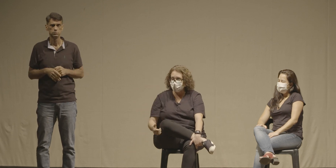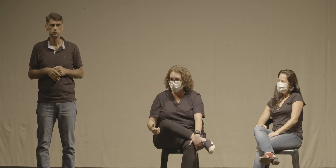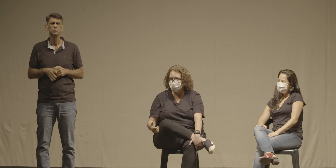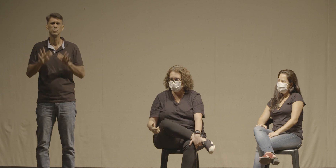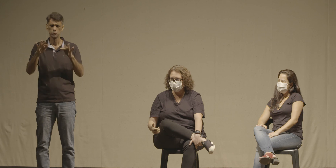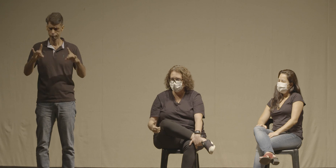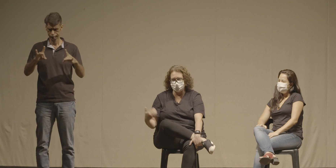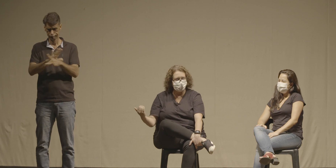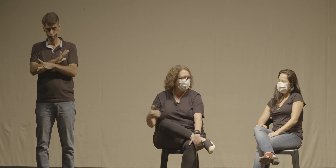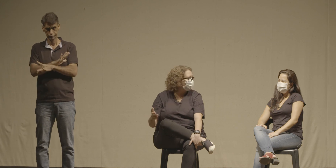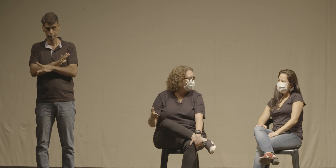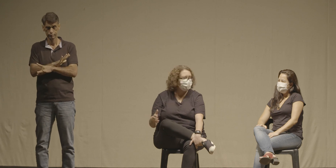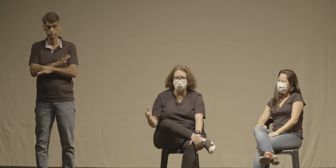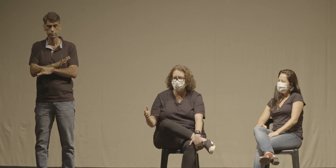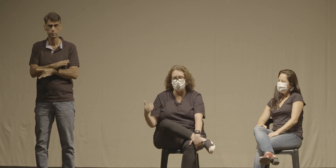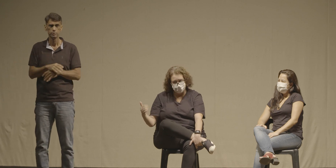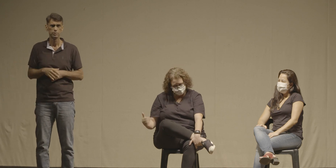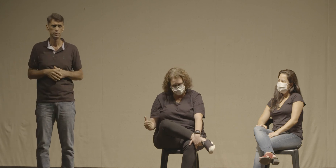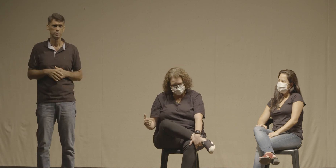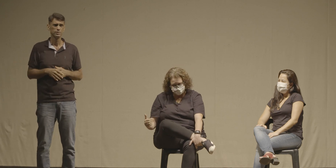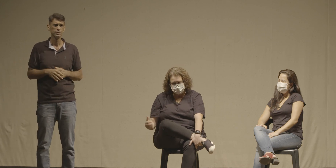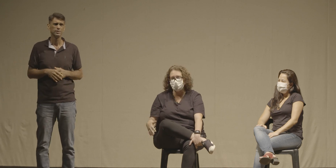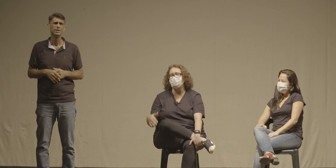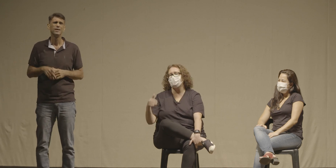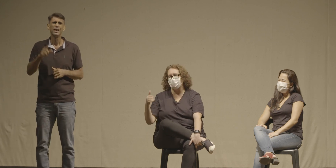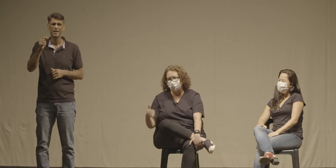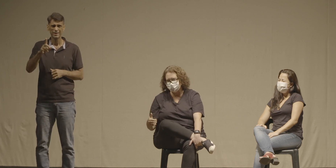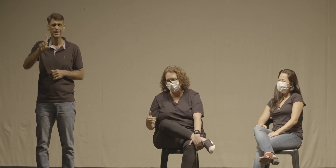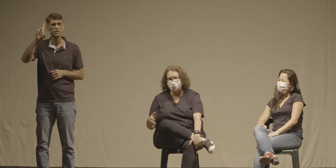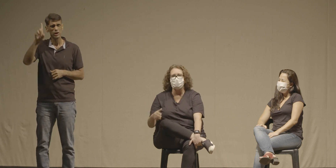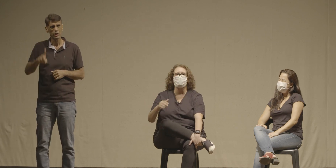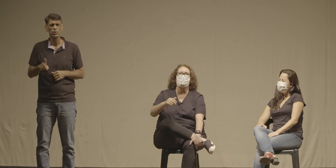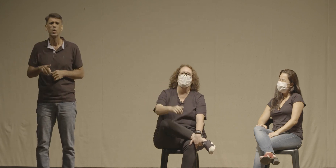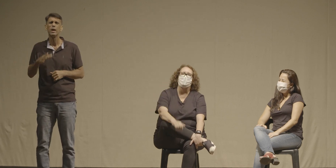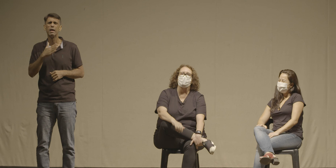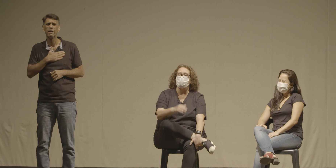fechamos o plano e cá pra nós. Lenta, a diretora lenta,